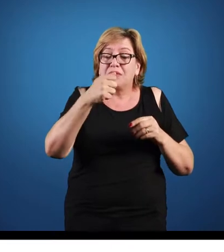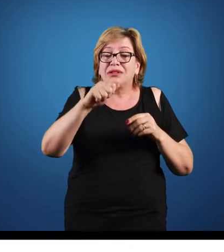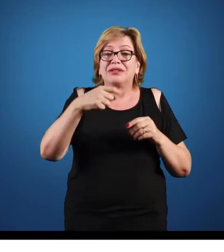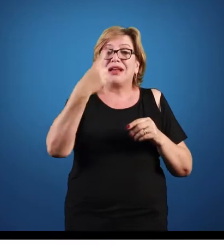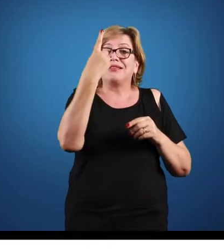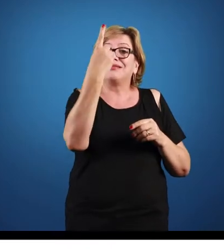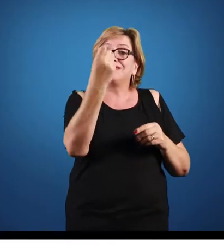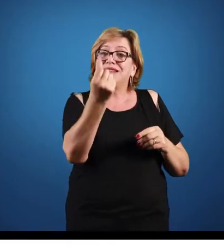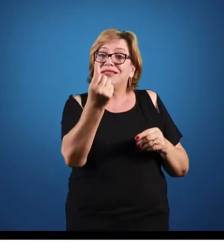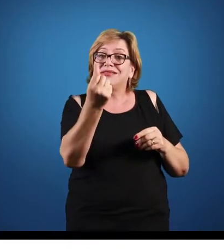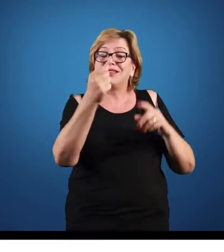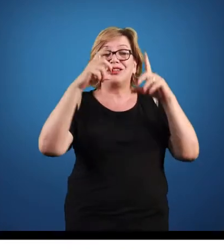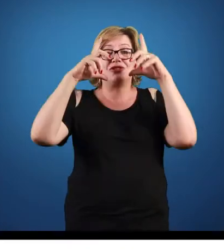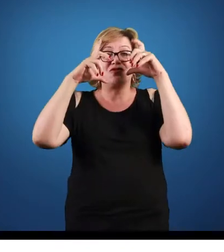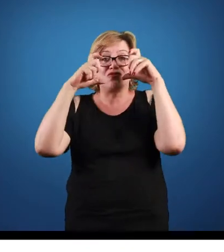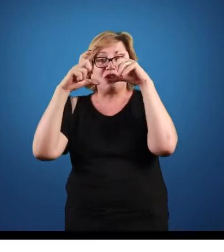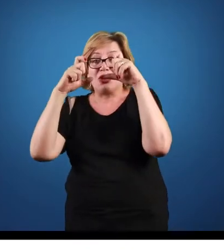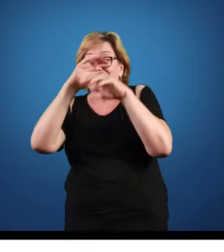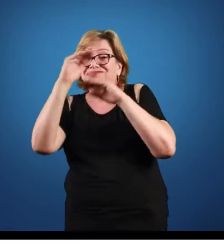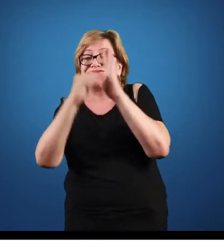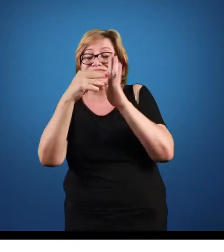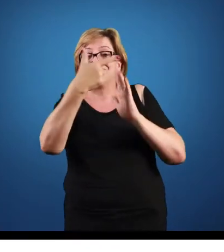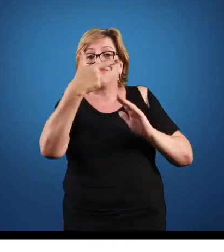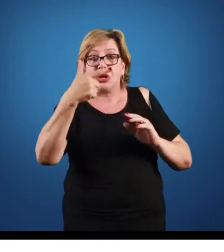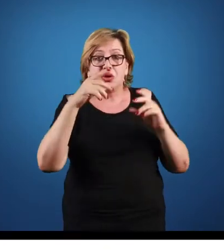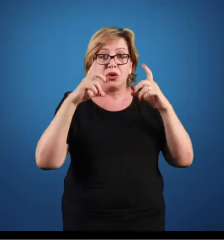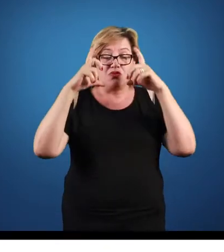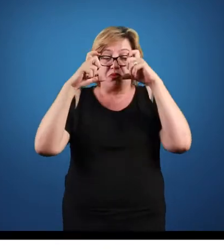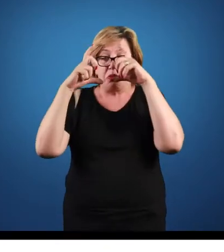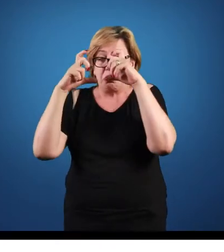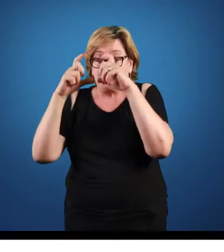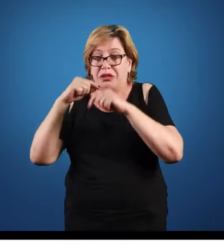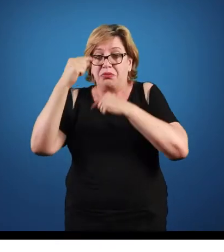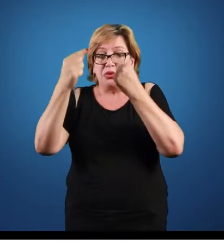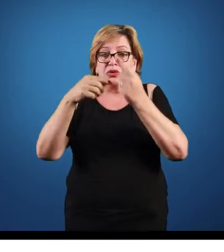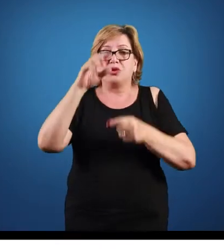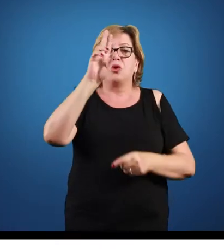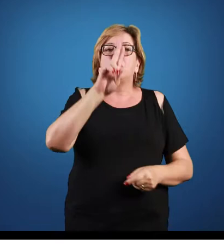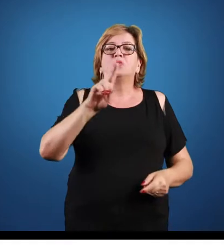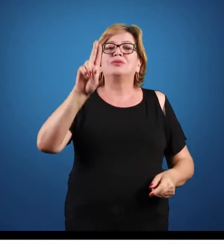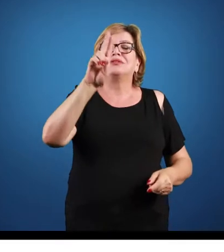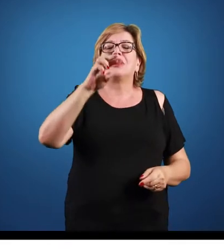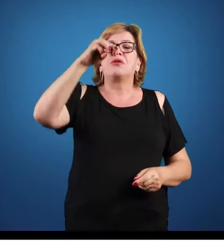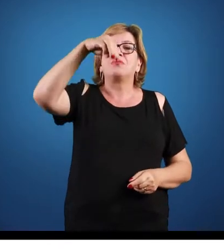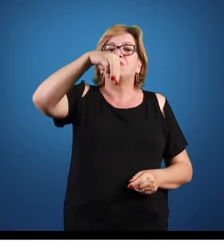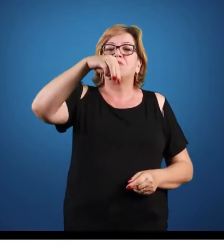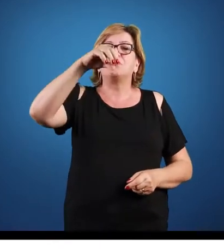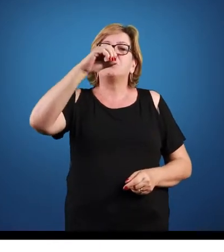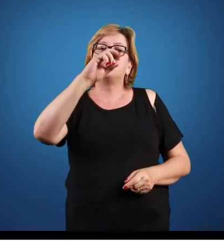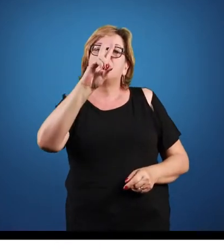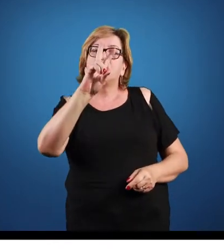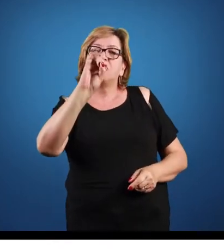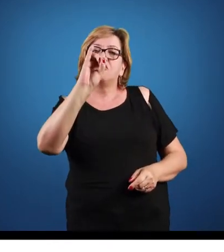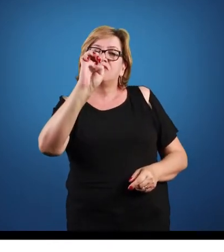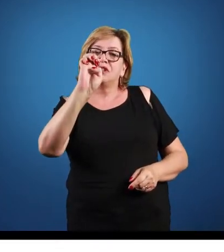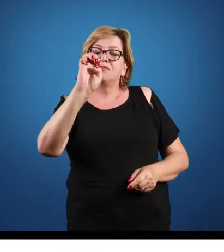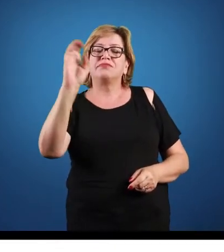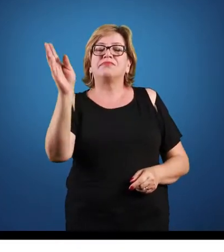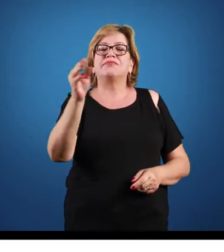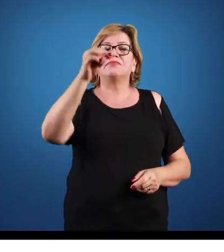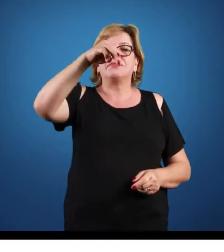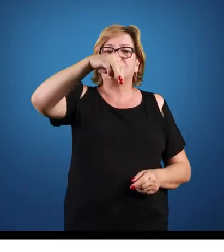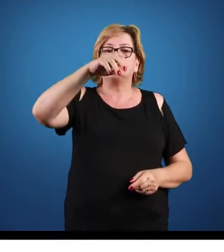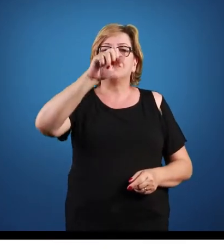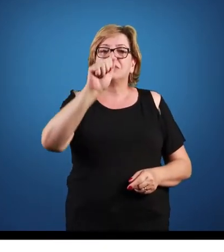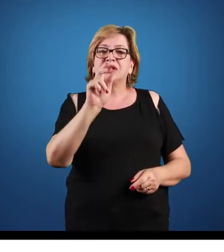a 22 fotografias pra trabalhar com o editor movie maker é um editor que eu vou subir pra vocês aqui depois a quem escolheu outra coisa um pouquinho